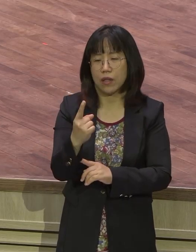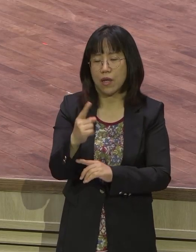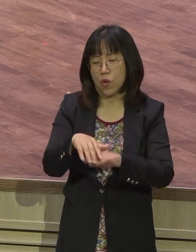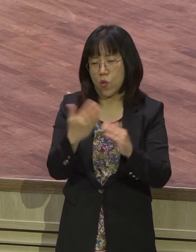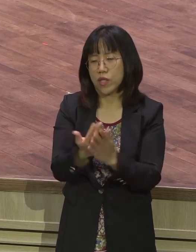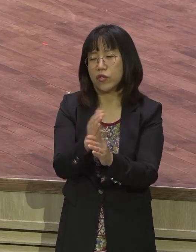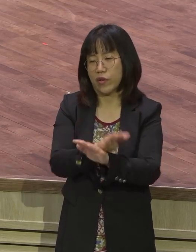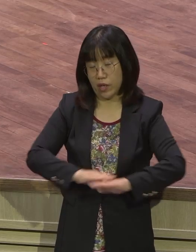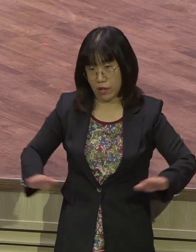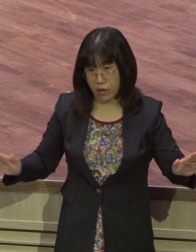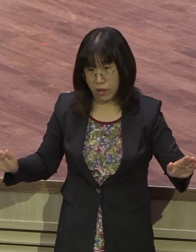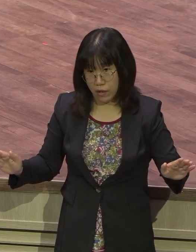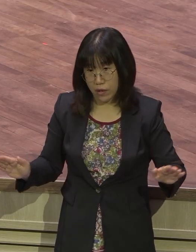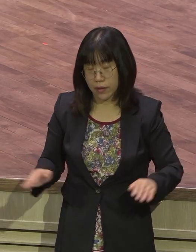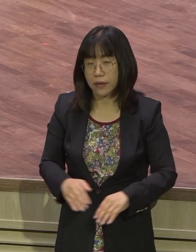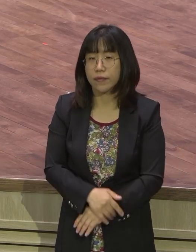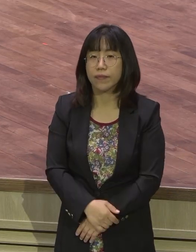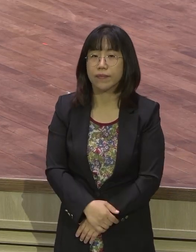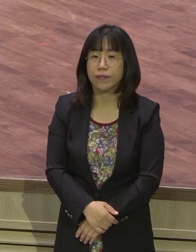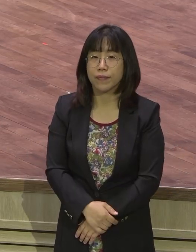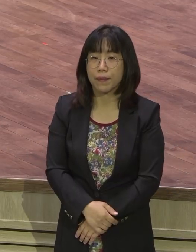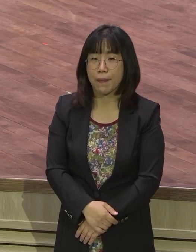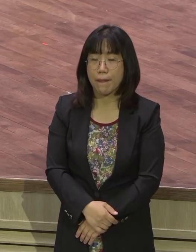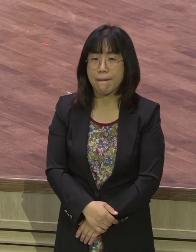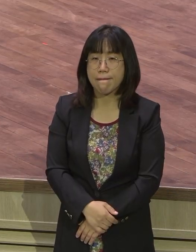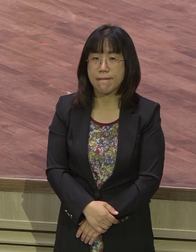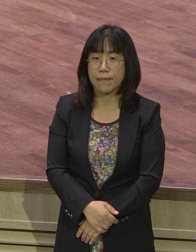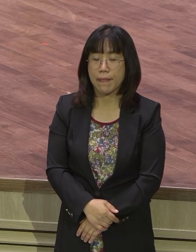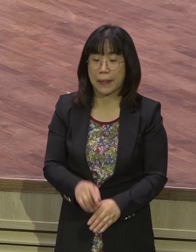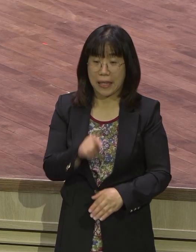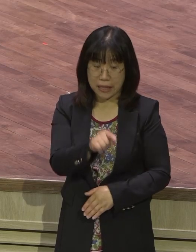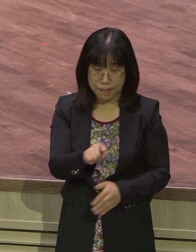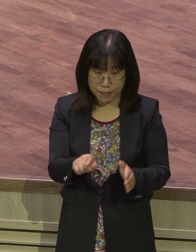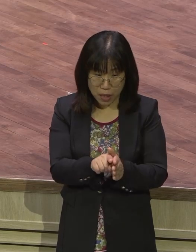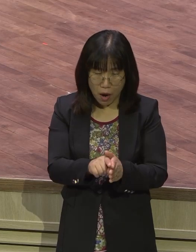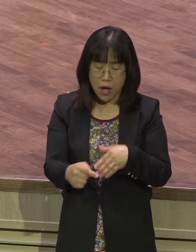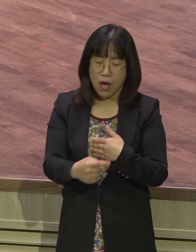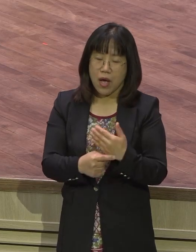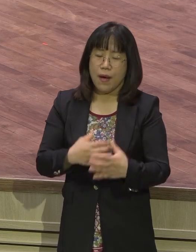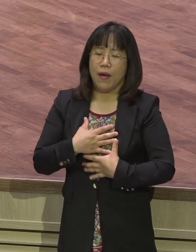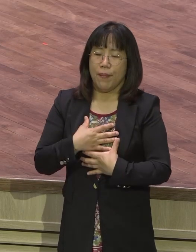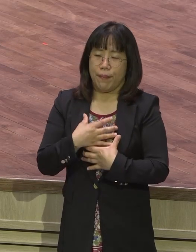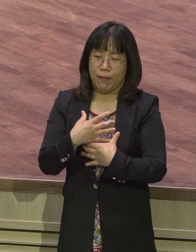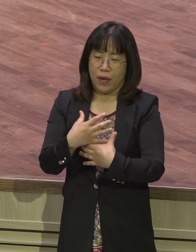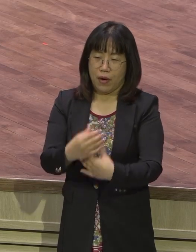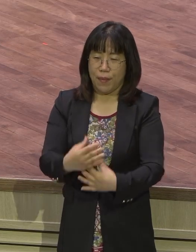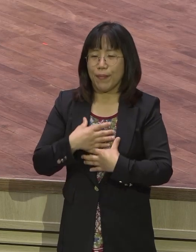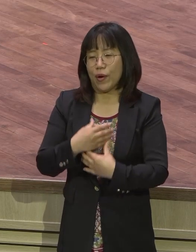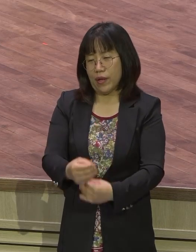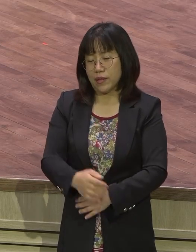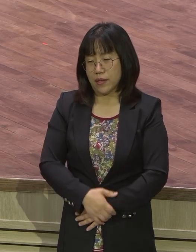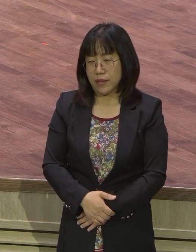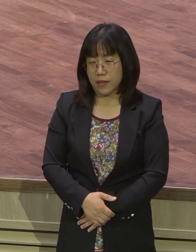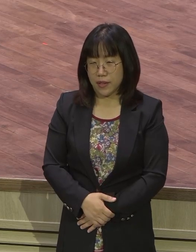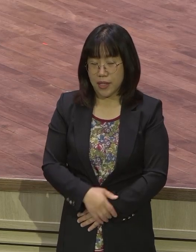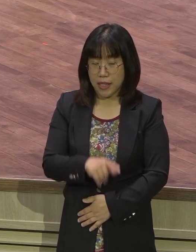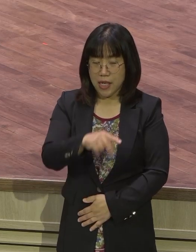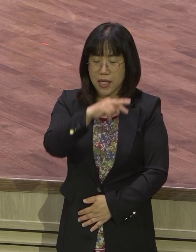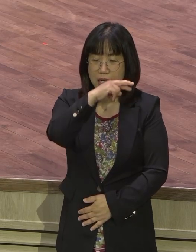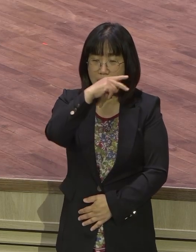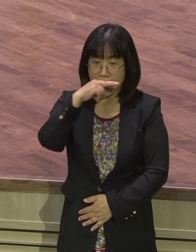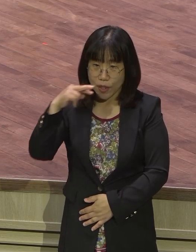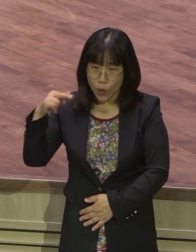믿고 있는 줄 믿습니다 믿으면 천국이 평화입니다 뭐라 그러세요? 향기로